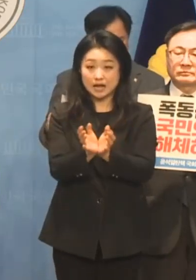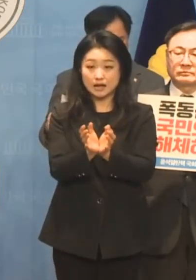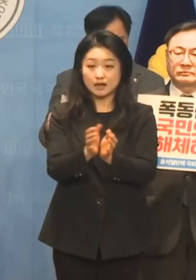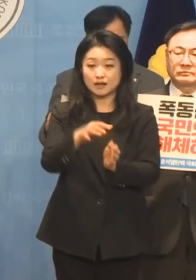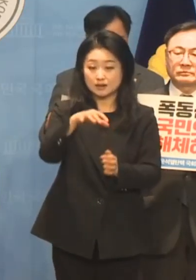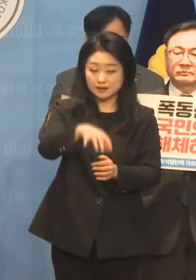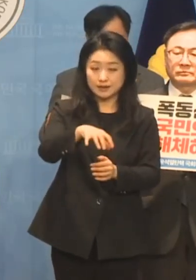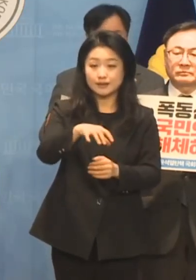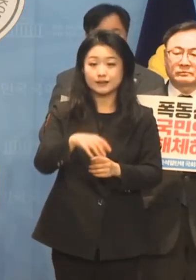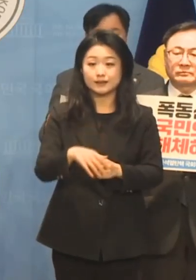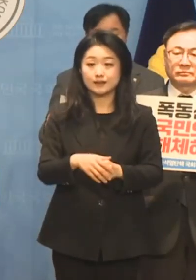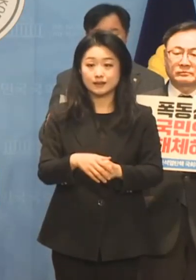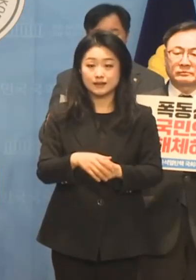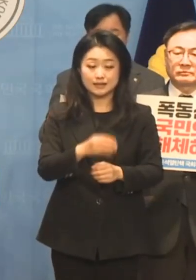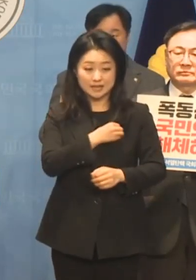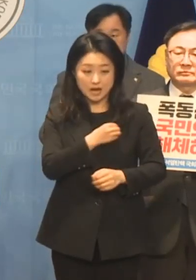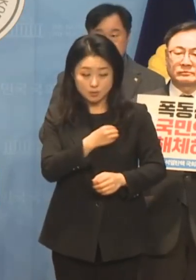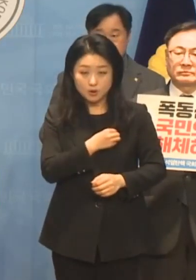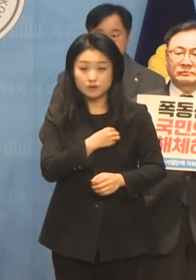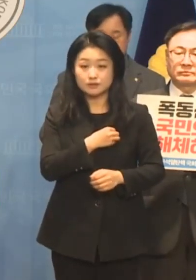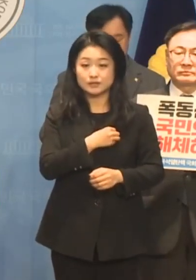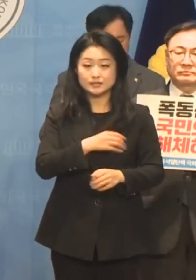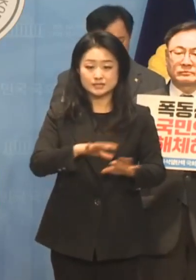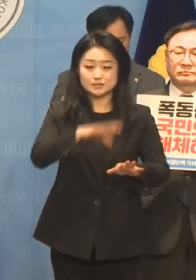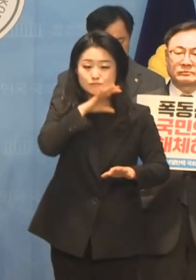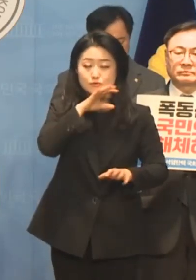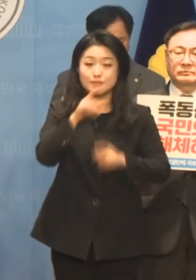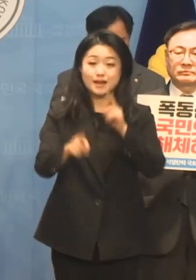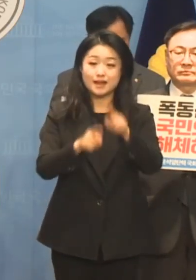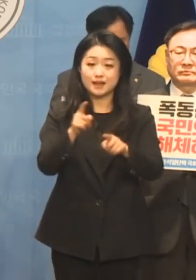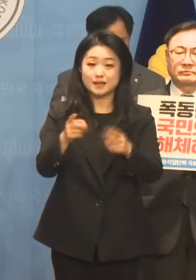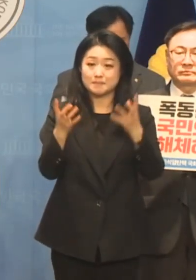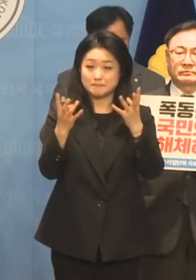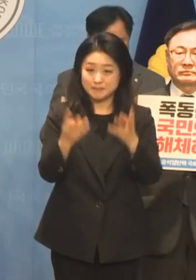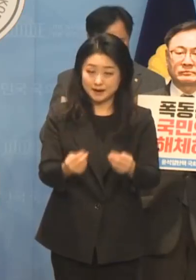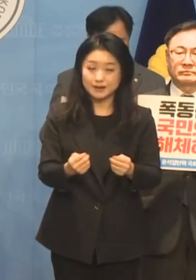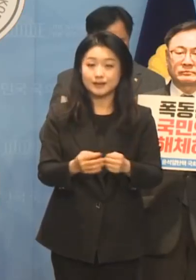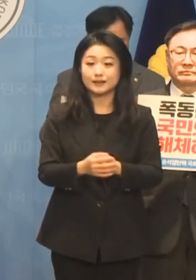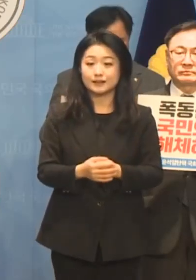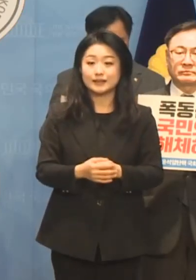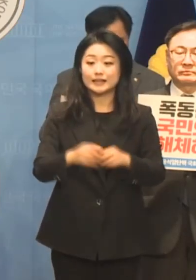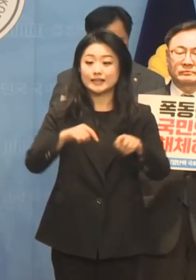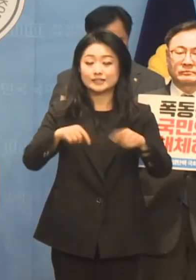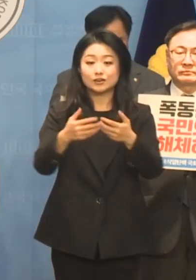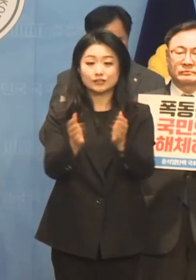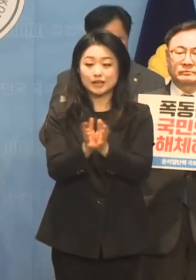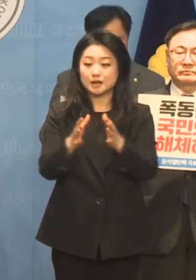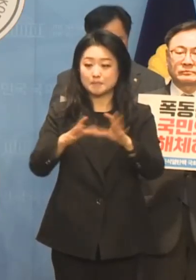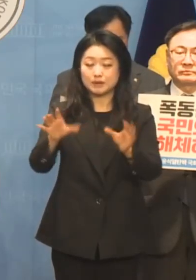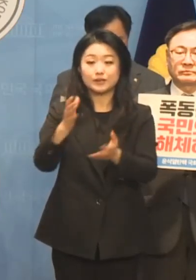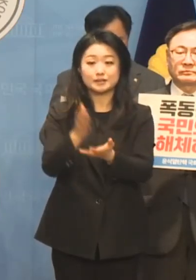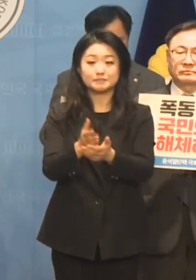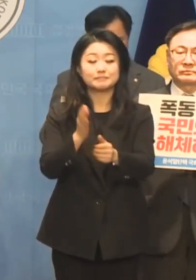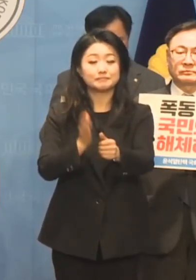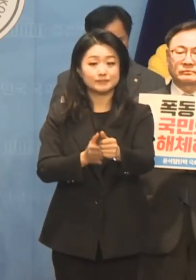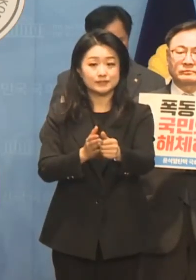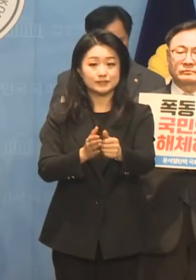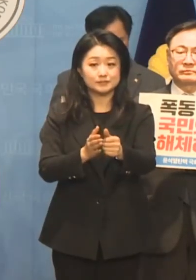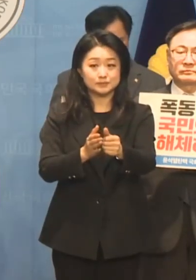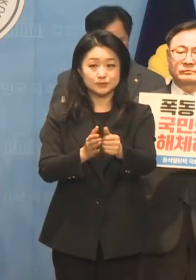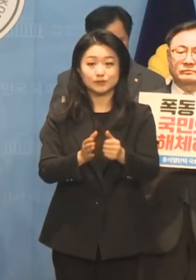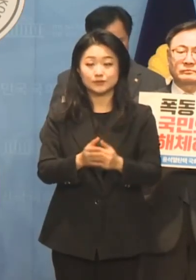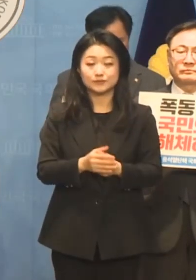저항권입니다. 대한민국을 파괴하는 정당의 당원이 되지 마십시오. 2025년 1월